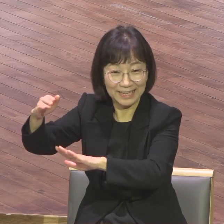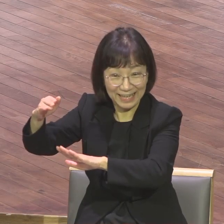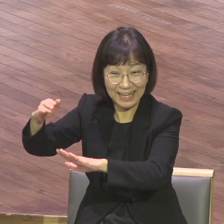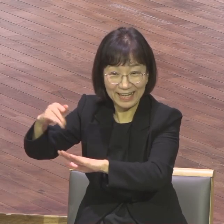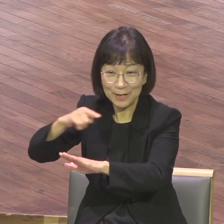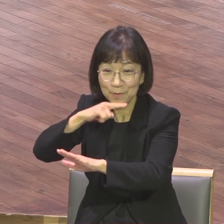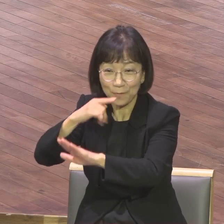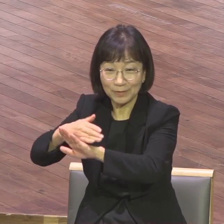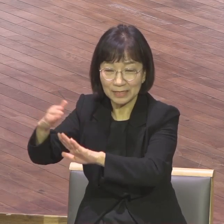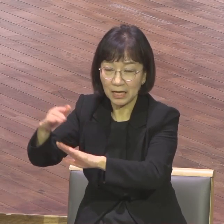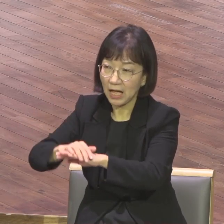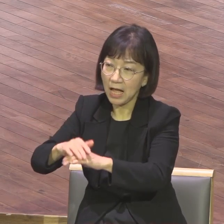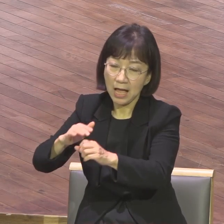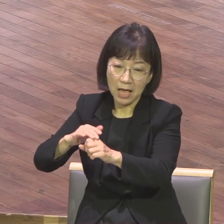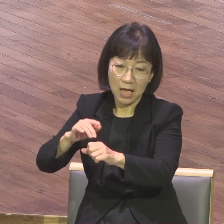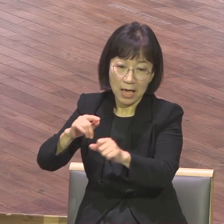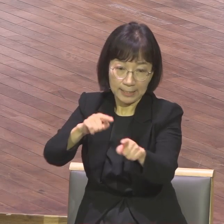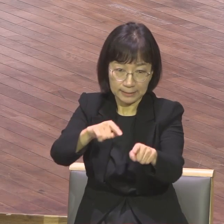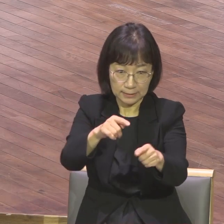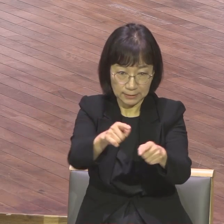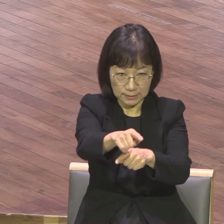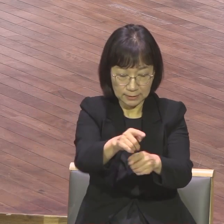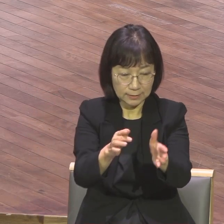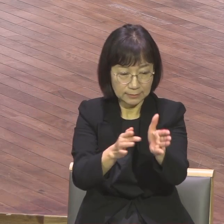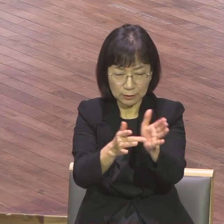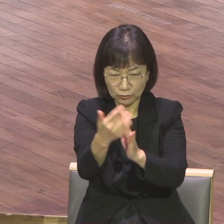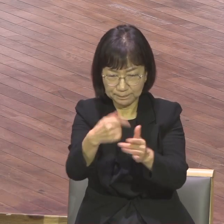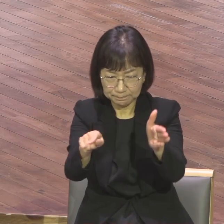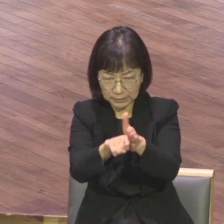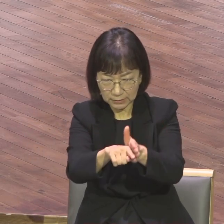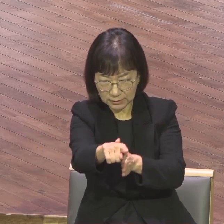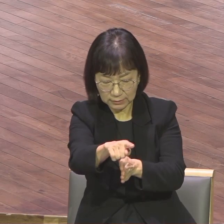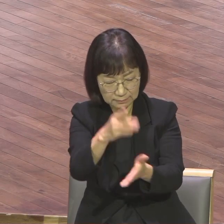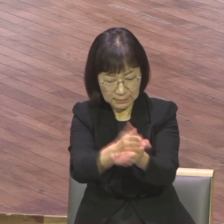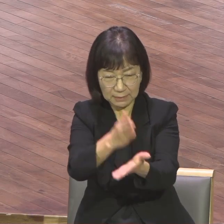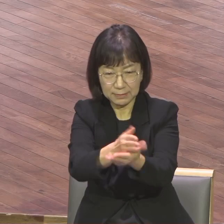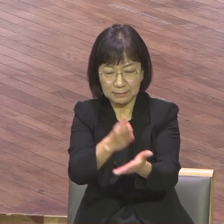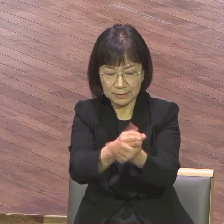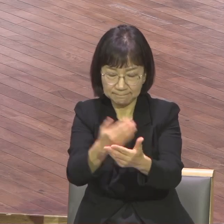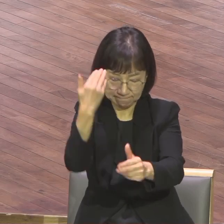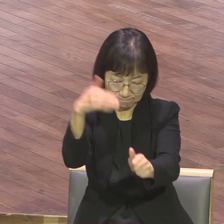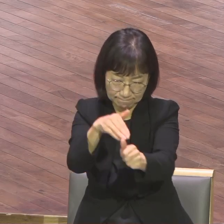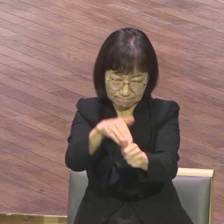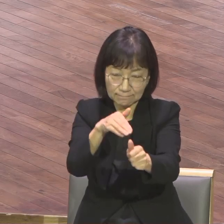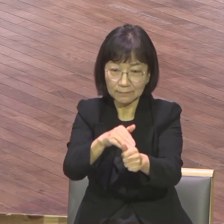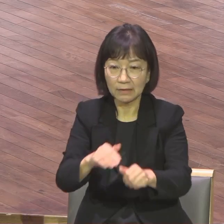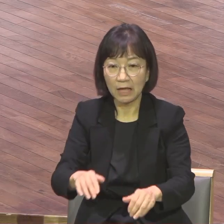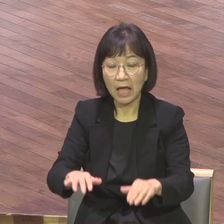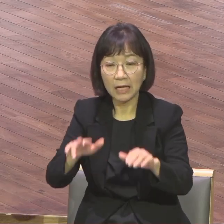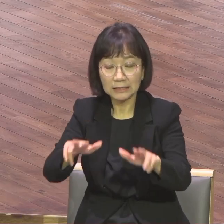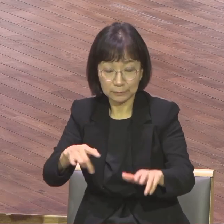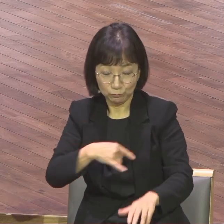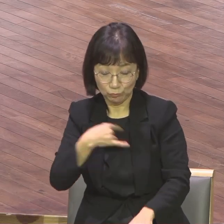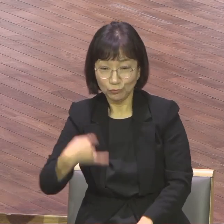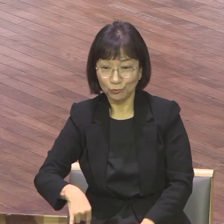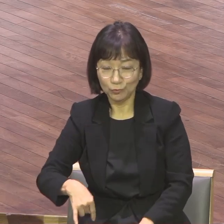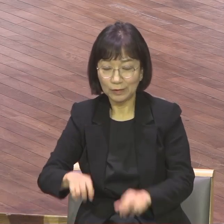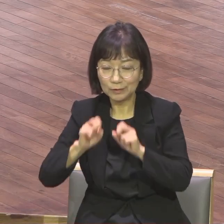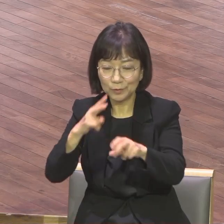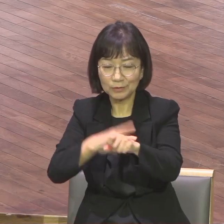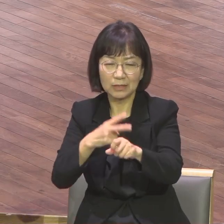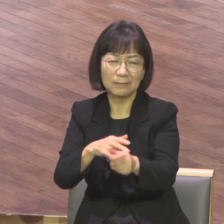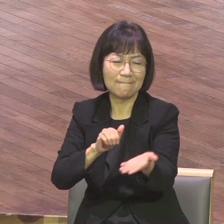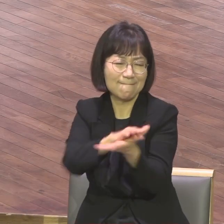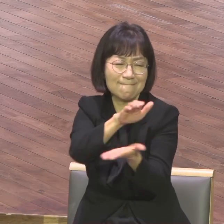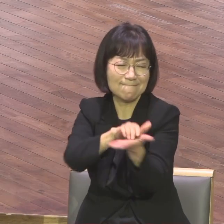가서 죽이든지. 지금 또 저 중국 선교사 다 쫓아내.